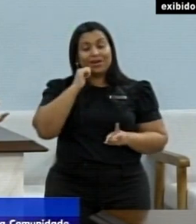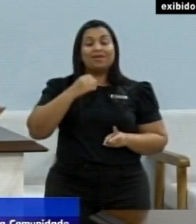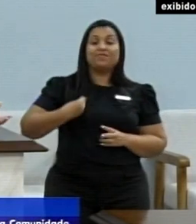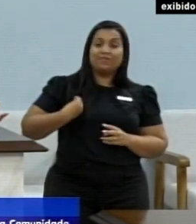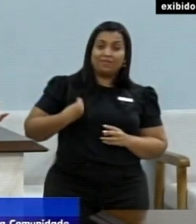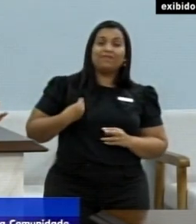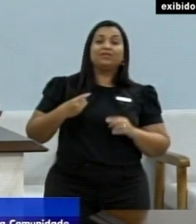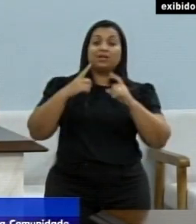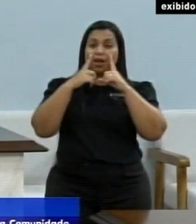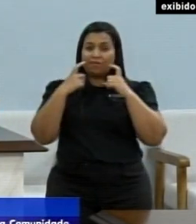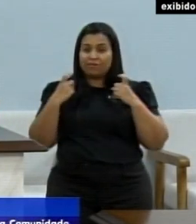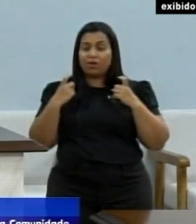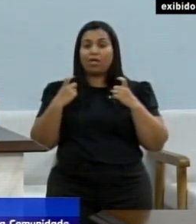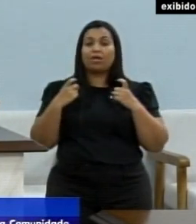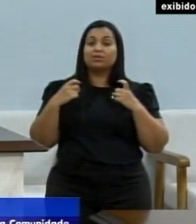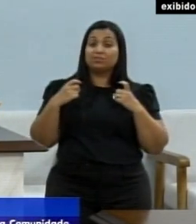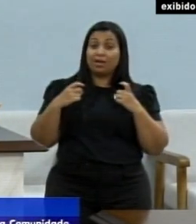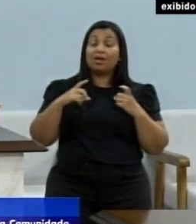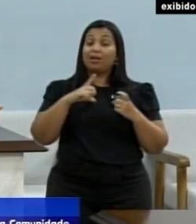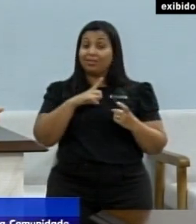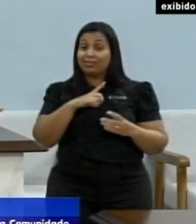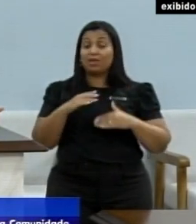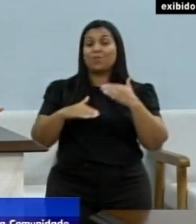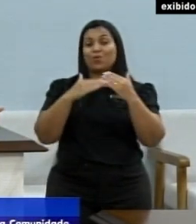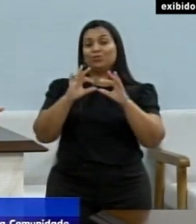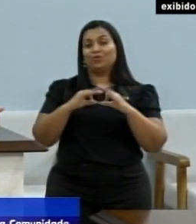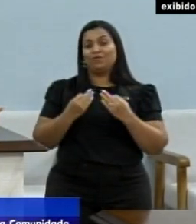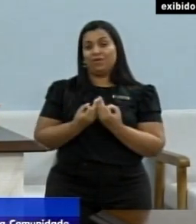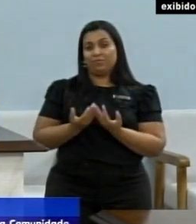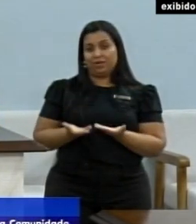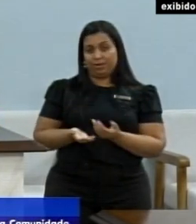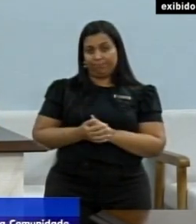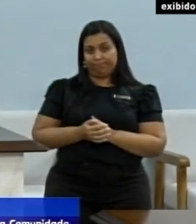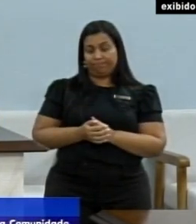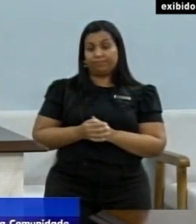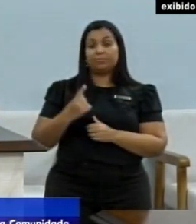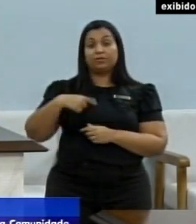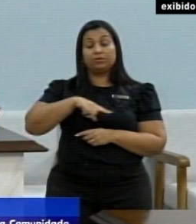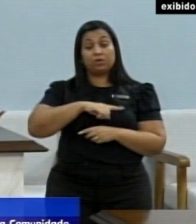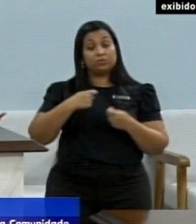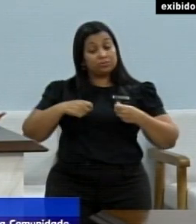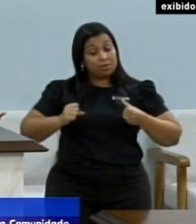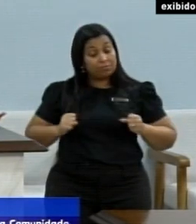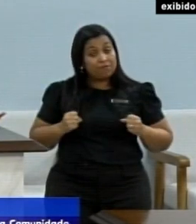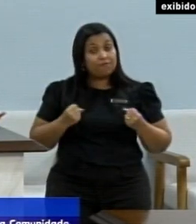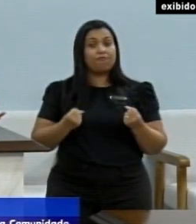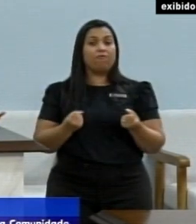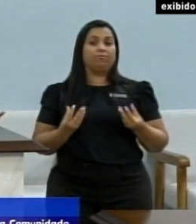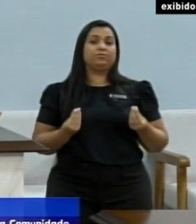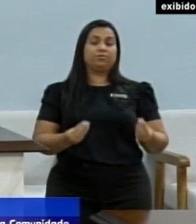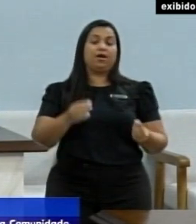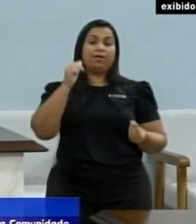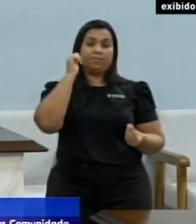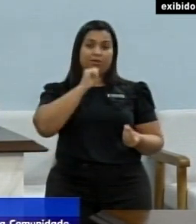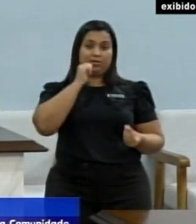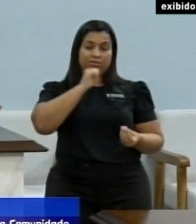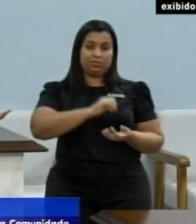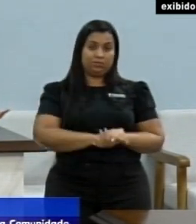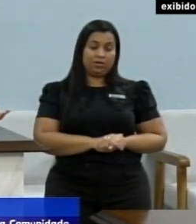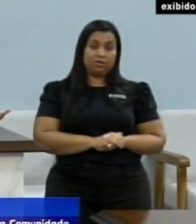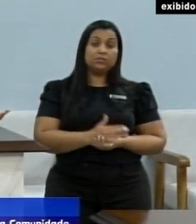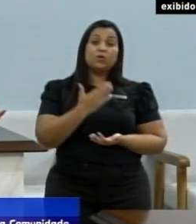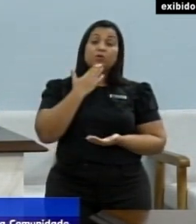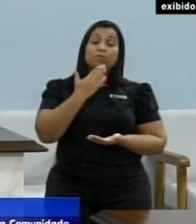vivenciando a violência, ela tem uma construção familiar. Então, a gente precisa fortalecer essas mulheres. Então, o que eu peço